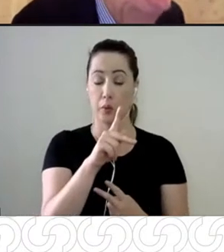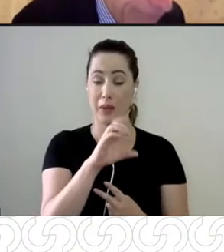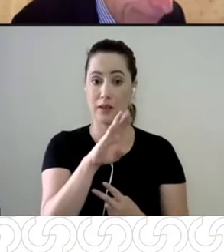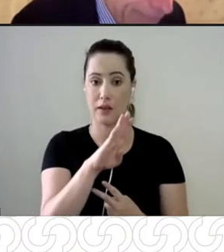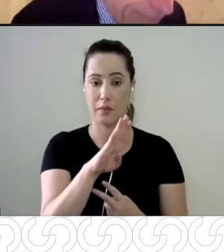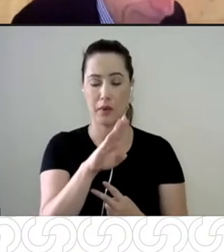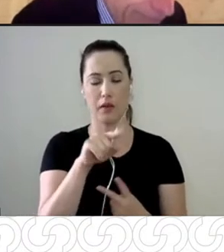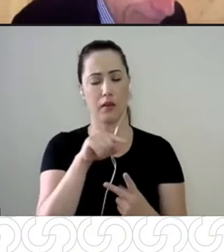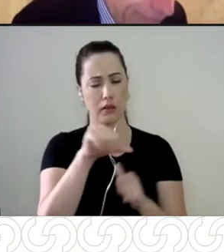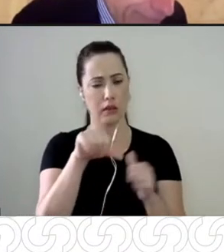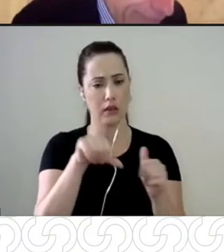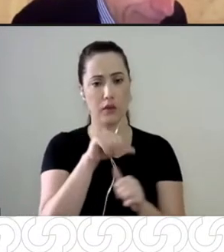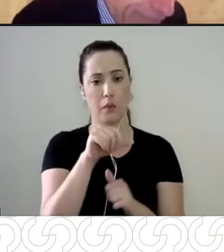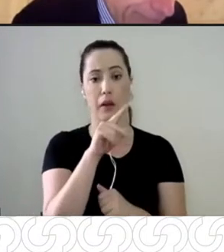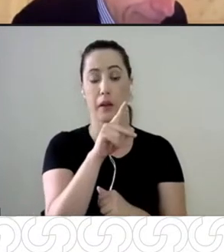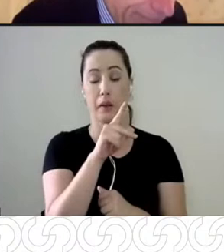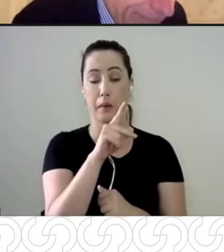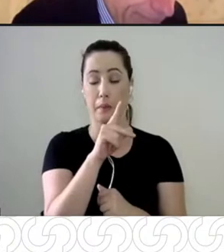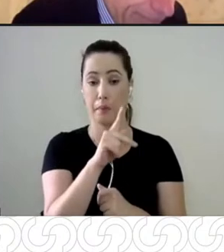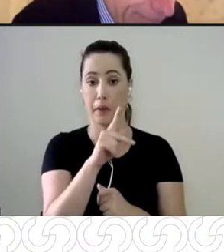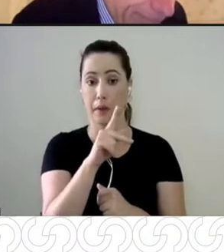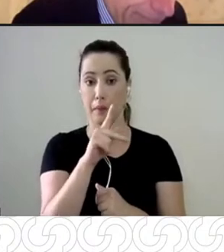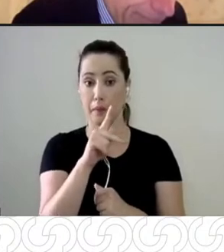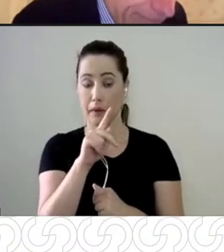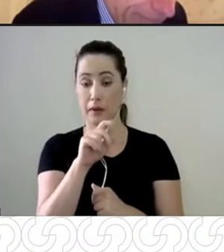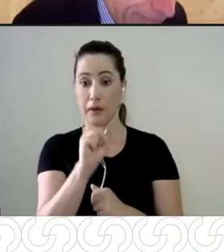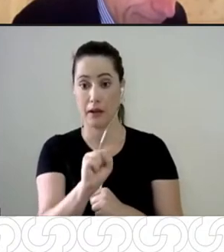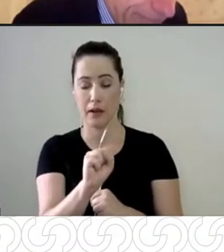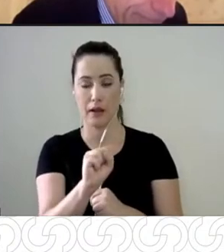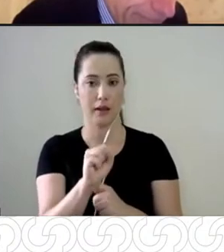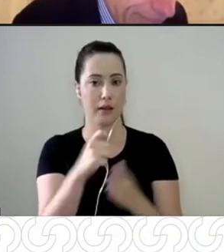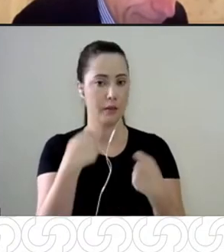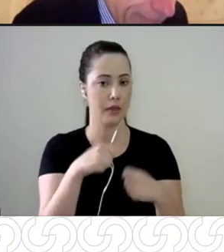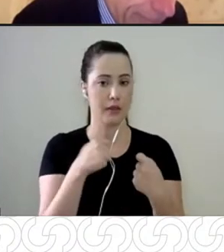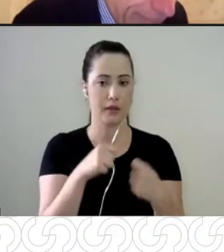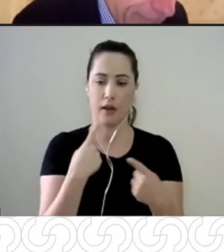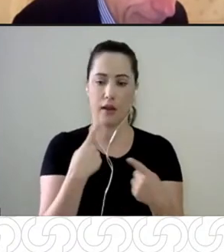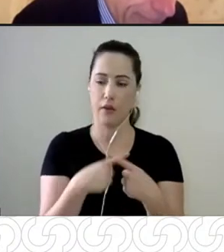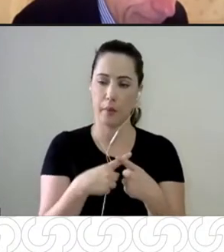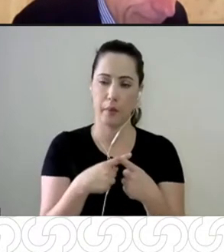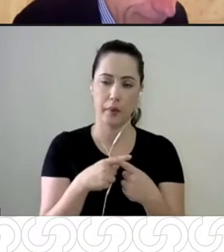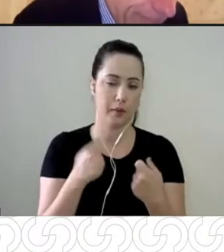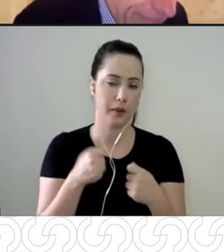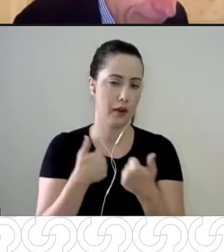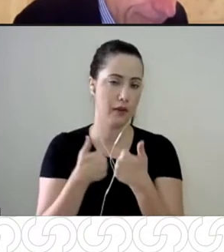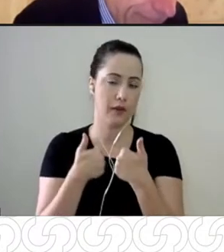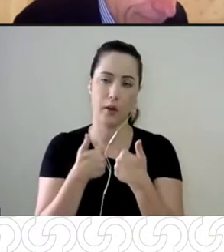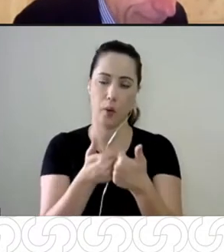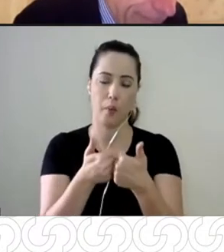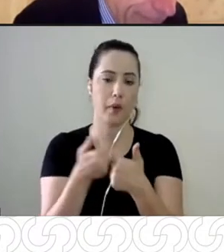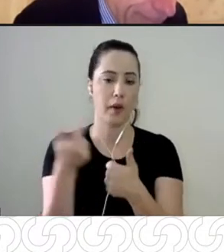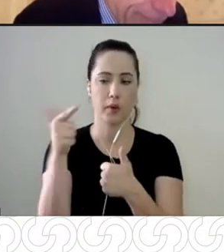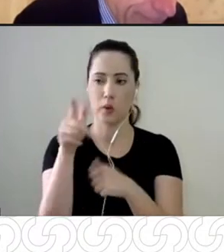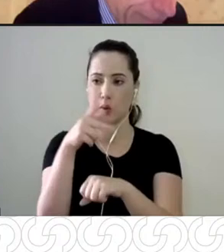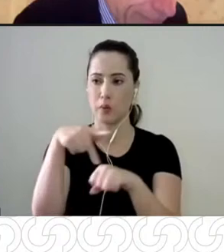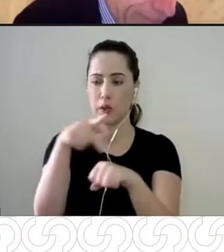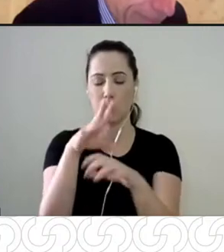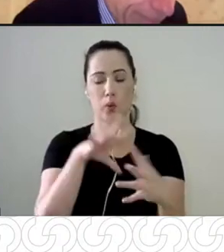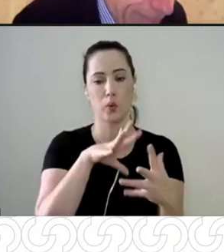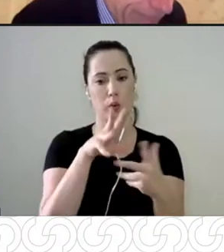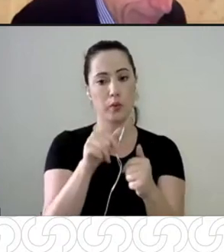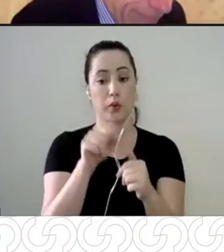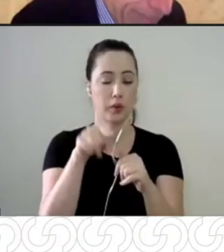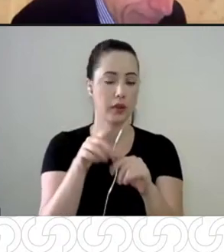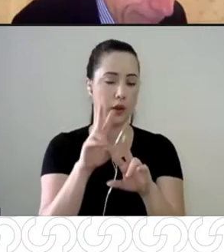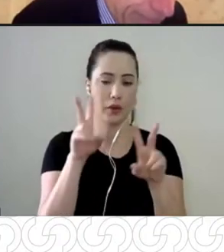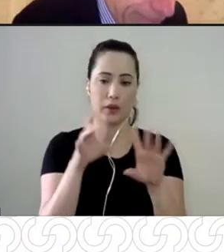foi acompanhada por outros partidos comunistas ao redor do mundo, que é aquilo que o Luiz Sérgio já disse, que é a questão democrática. Não havia